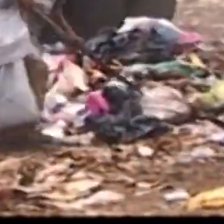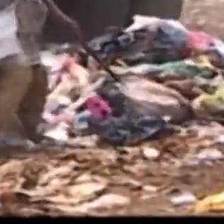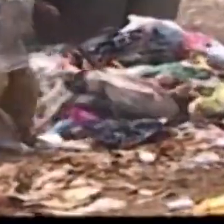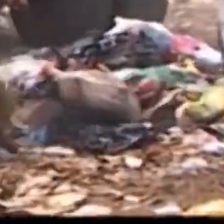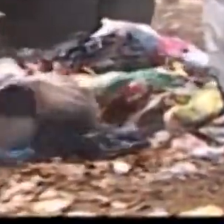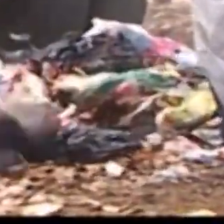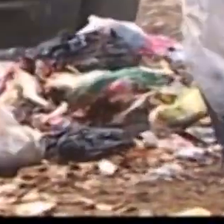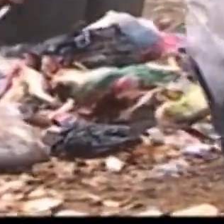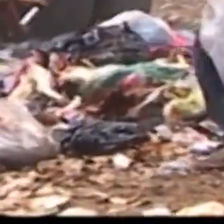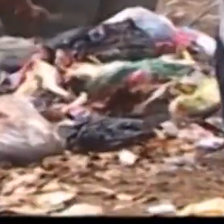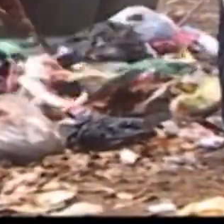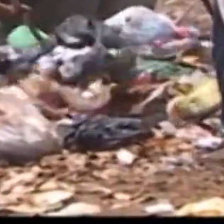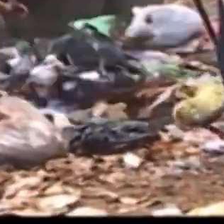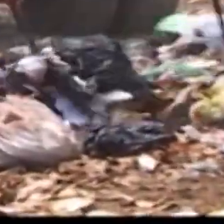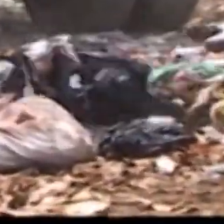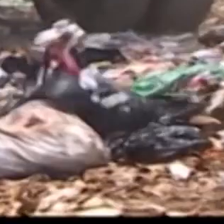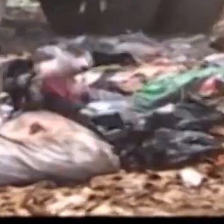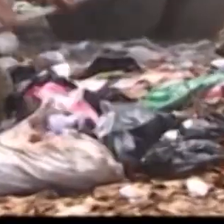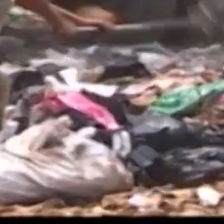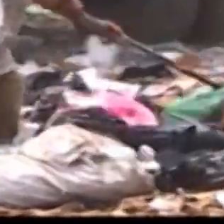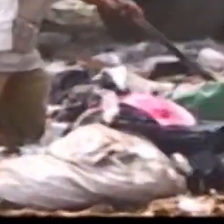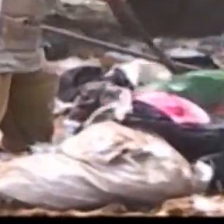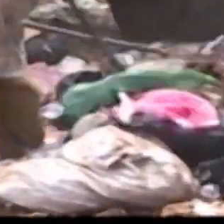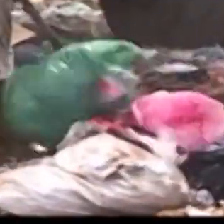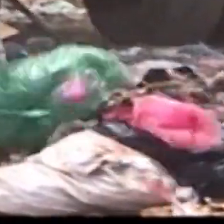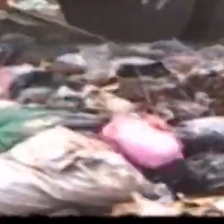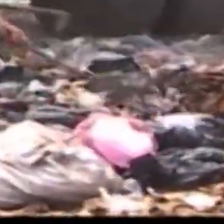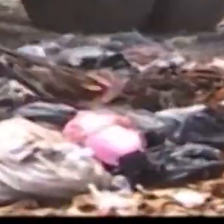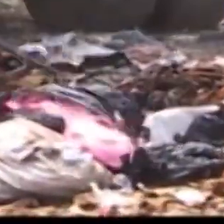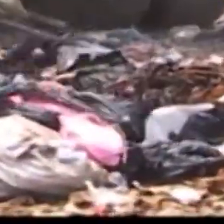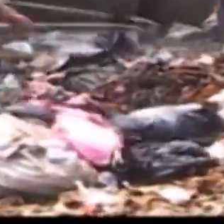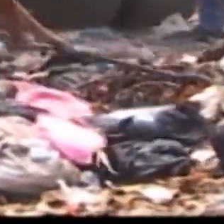como medio de subsistencia de los niños y sus familias.